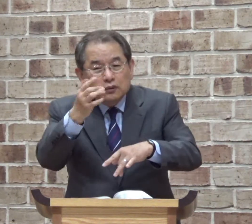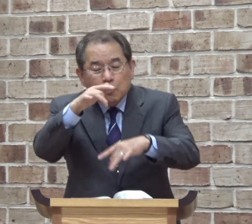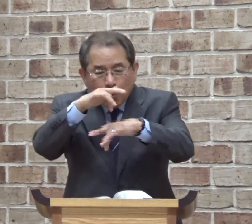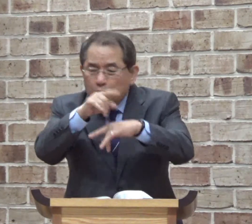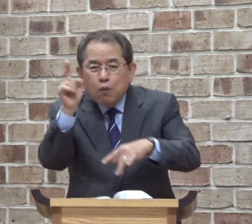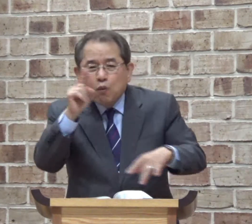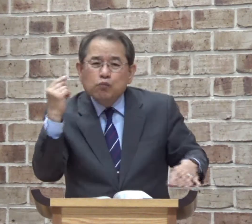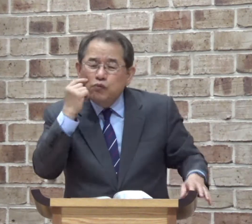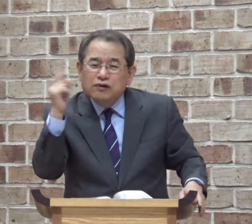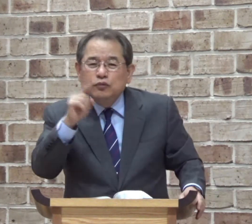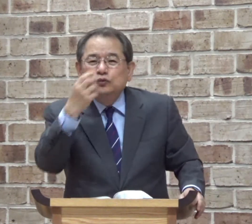겸손이다.